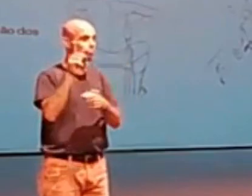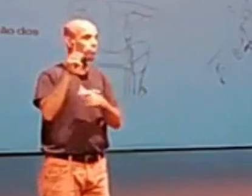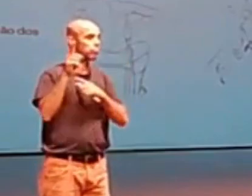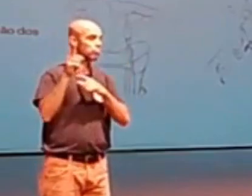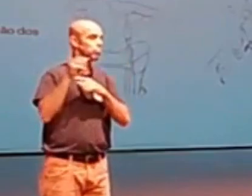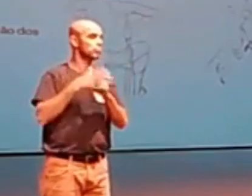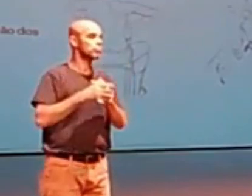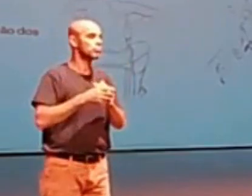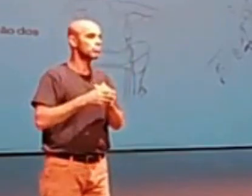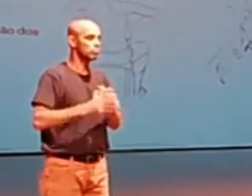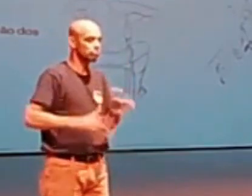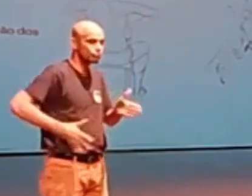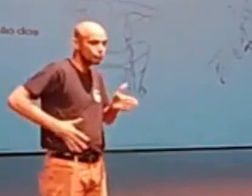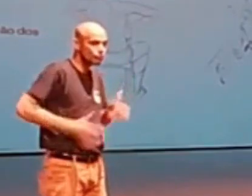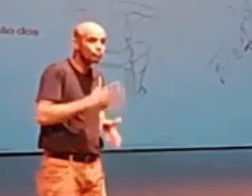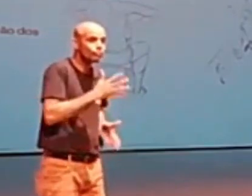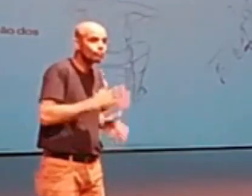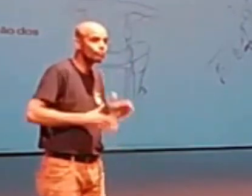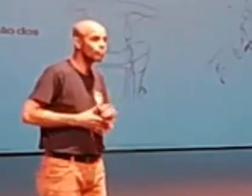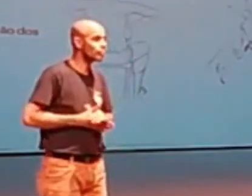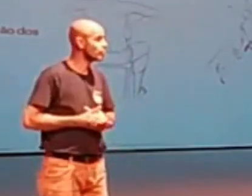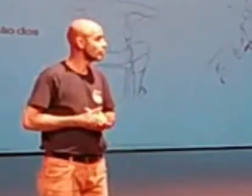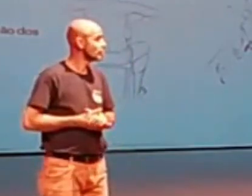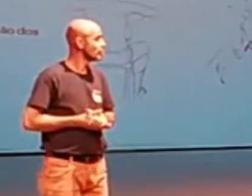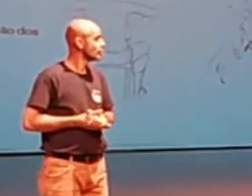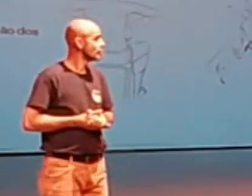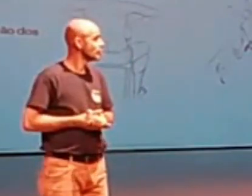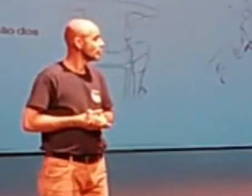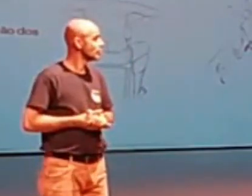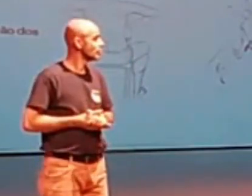Ele funciona nessas...